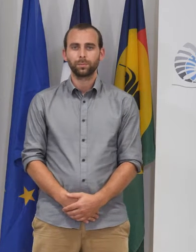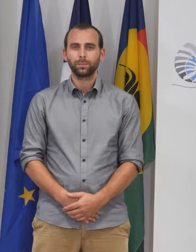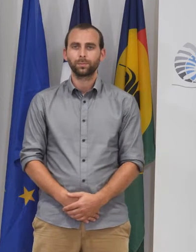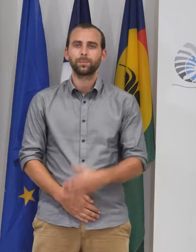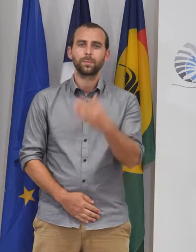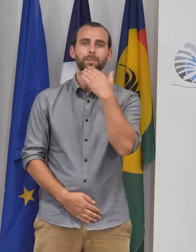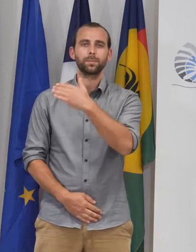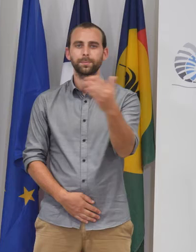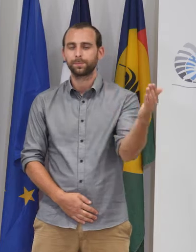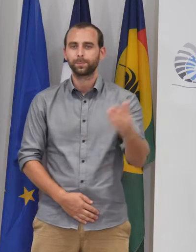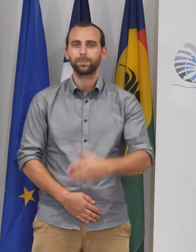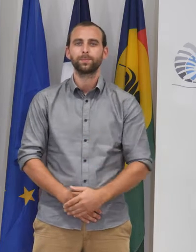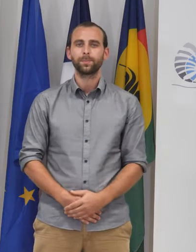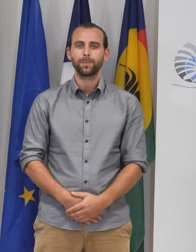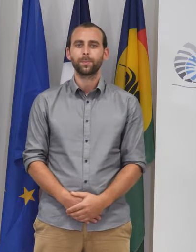Bonjour à toutes et à tous.